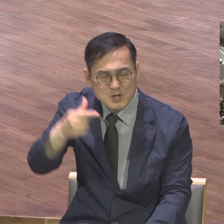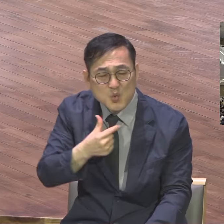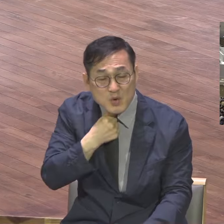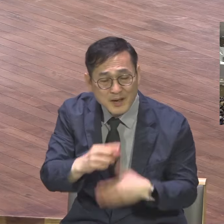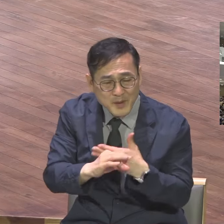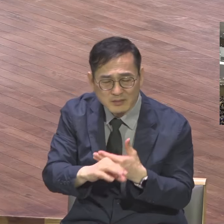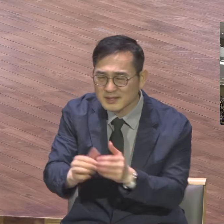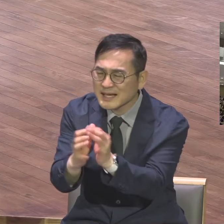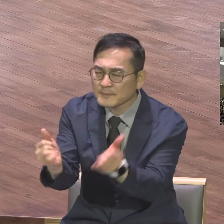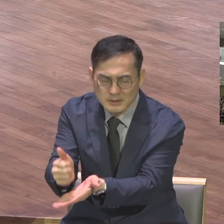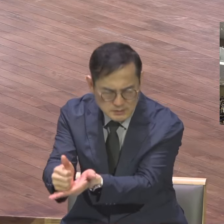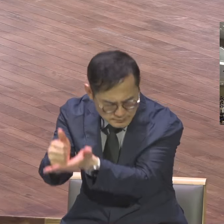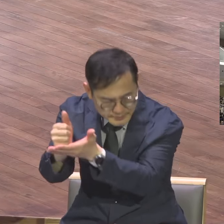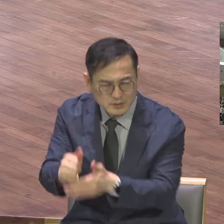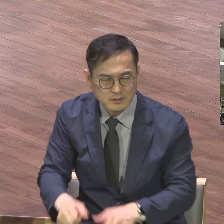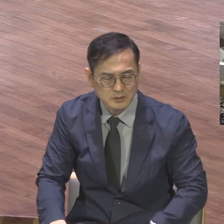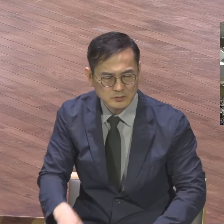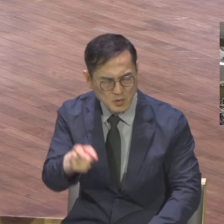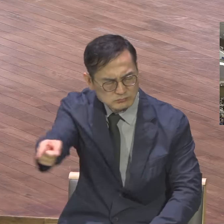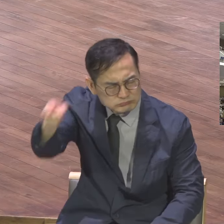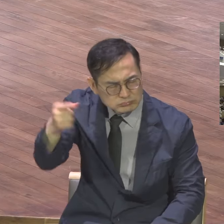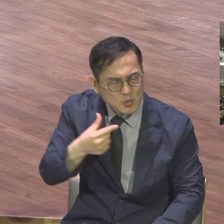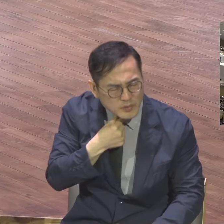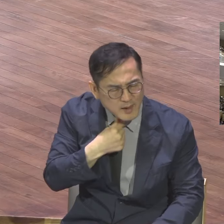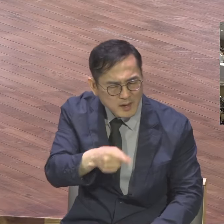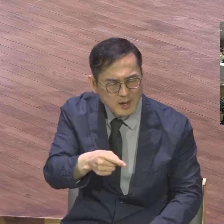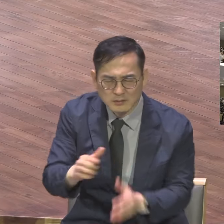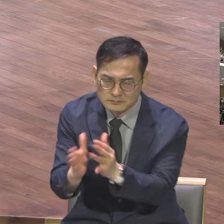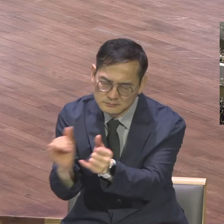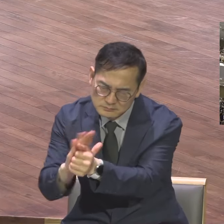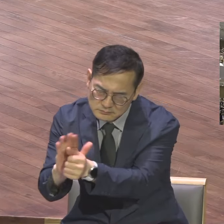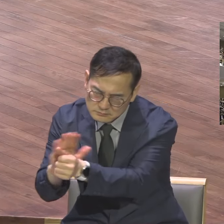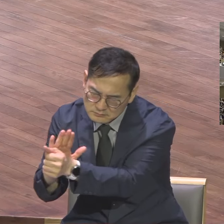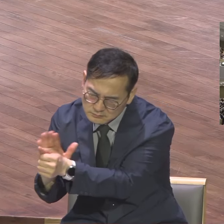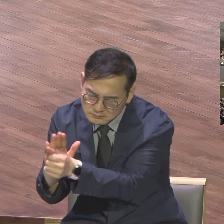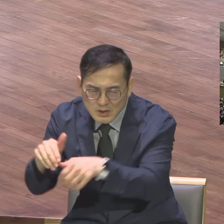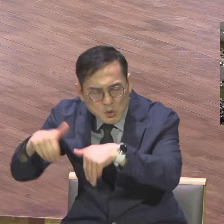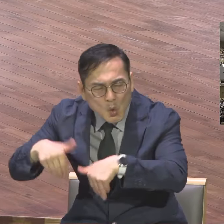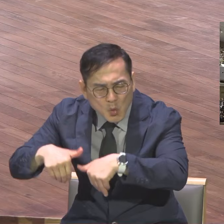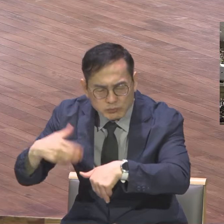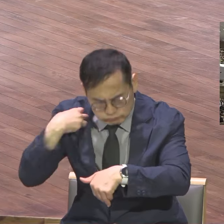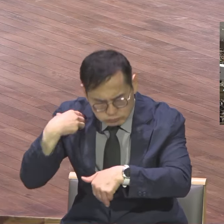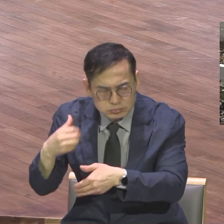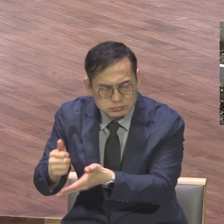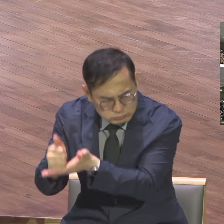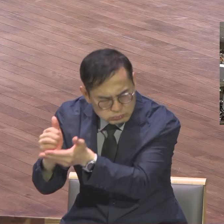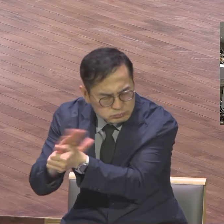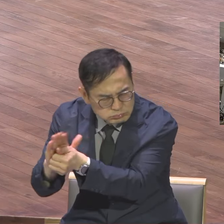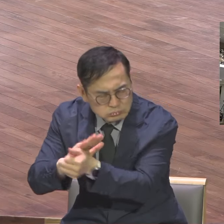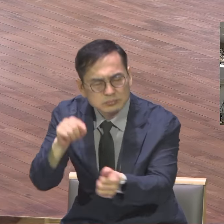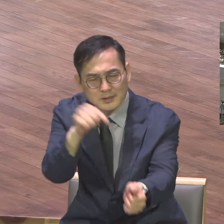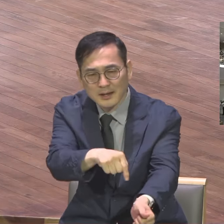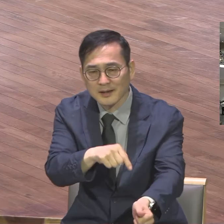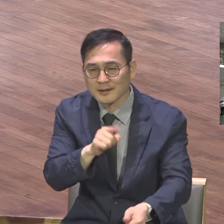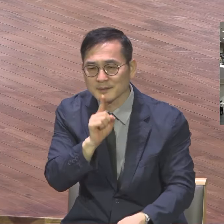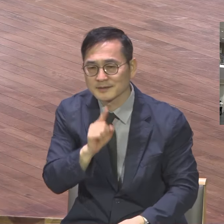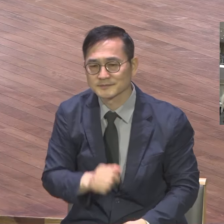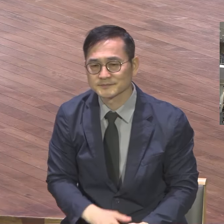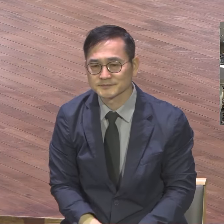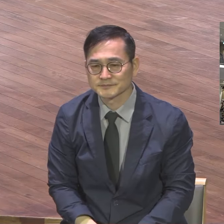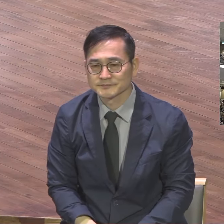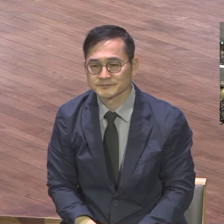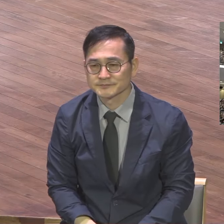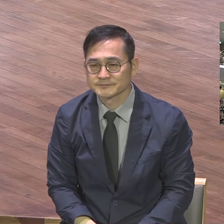섬기는 자가 되고 너희 중에 누구든지 어떠함이 되어온 자는 모든 사람이 종이 되어야 하리라. 제가